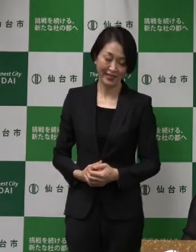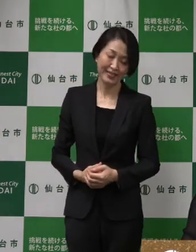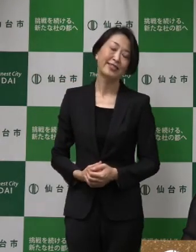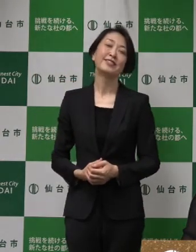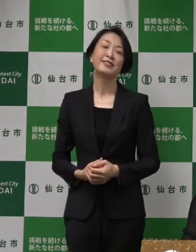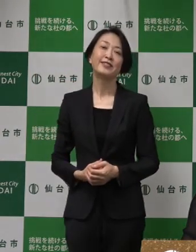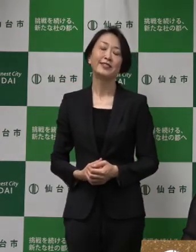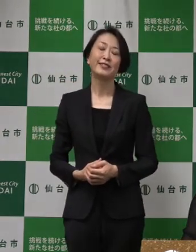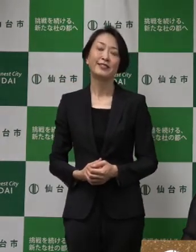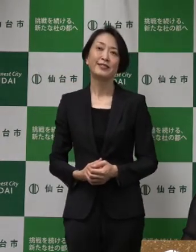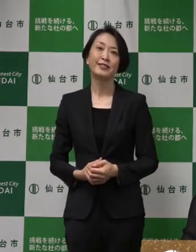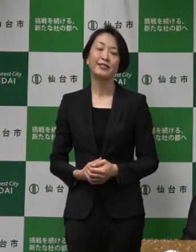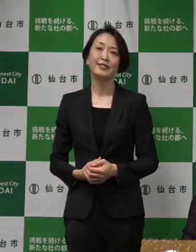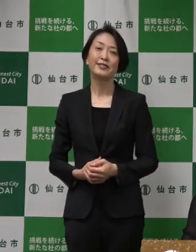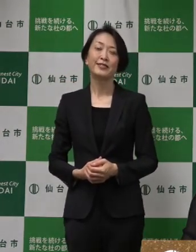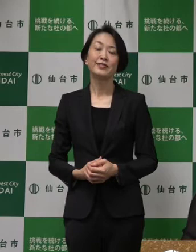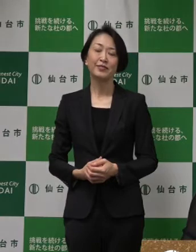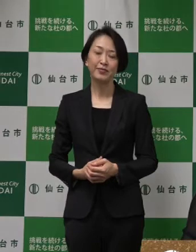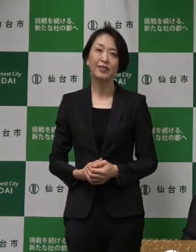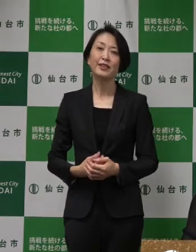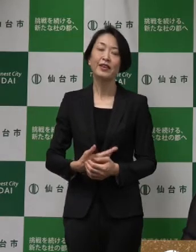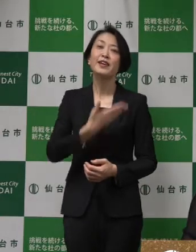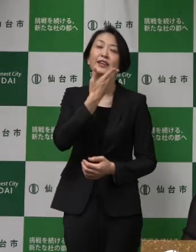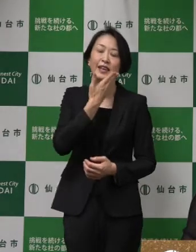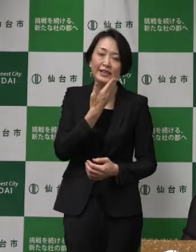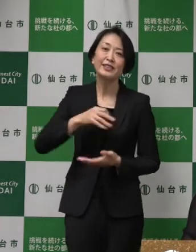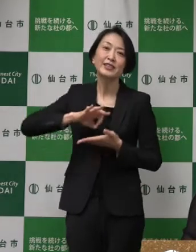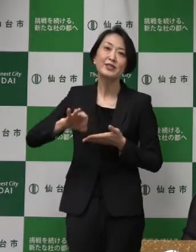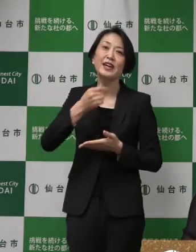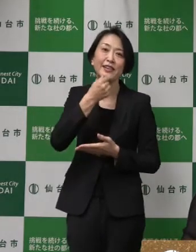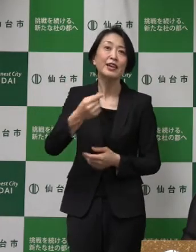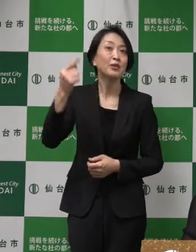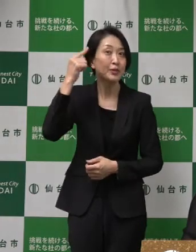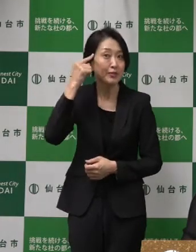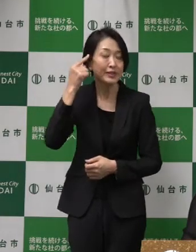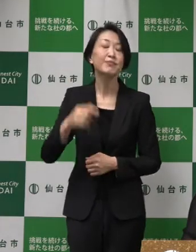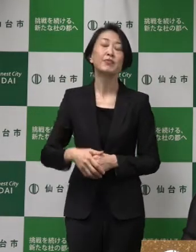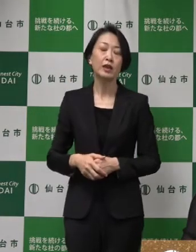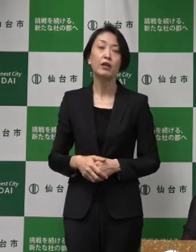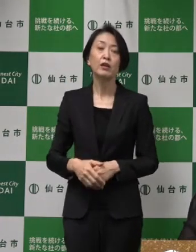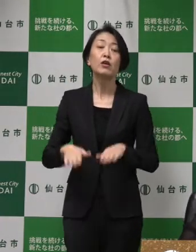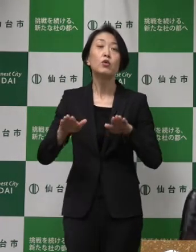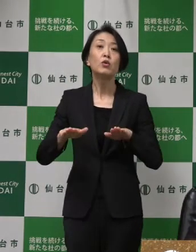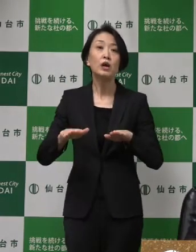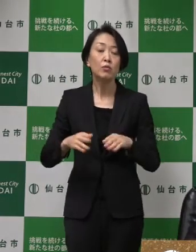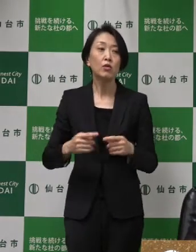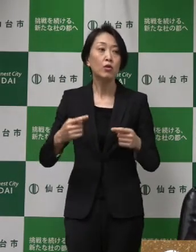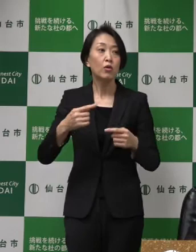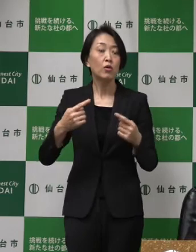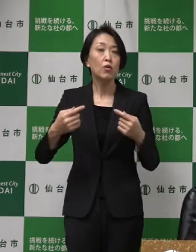ので、これはさまざまなところで使わせていただきますが、まずはこの補正予算の一部にも入っている